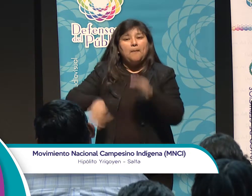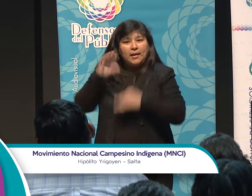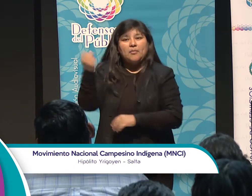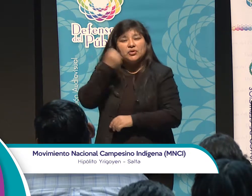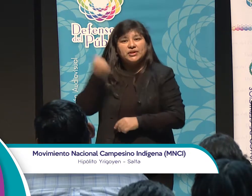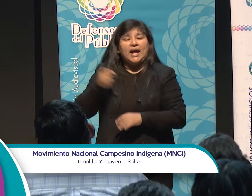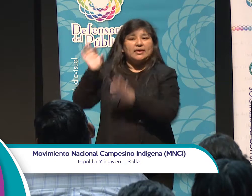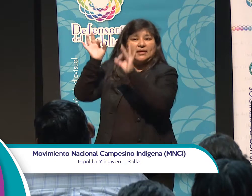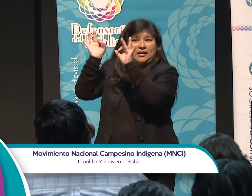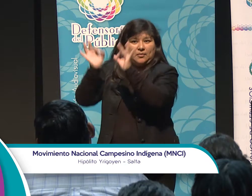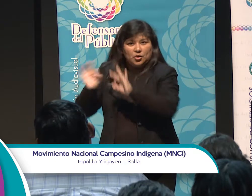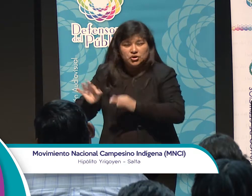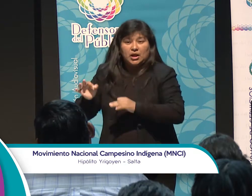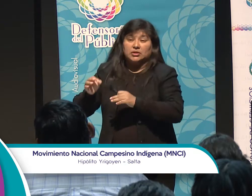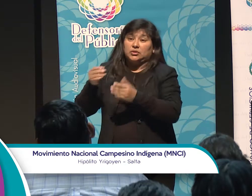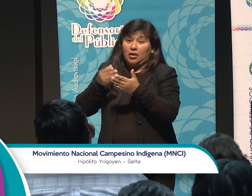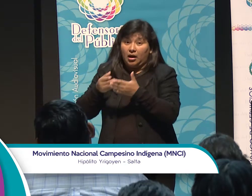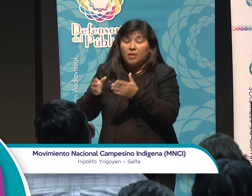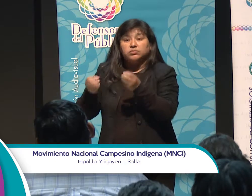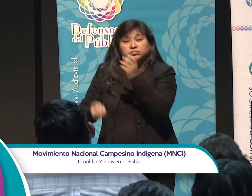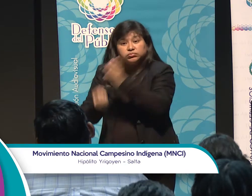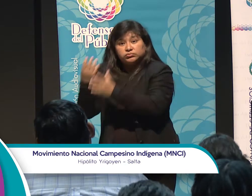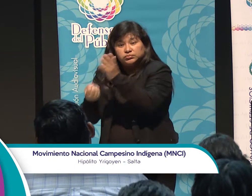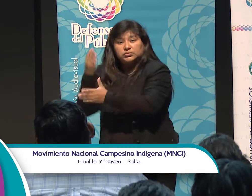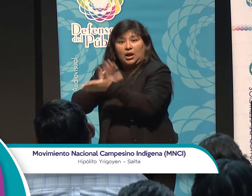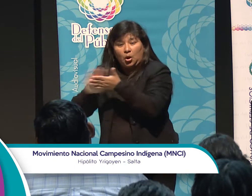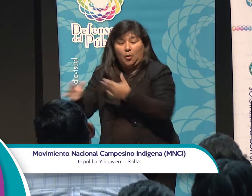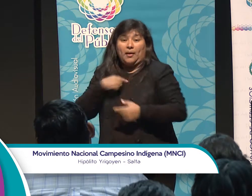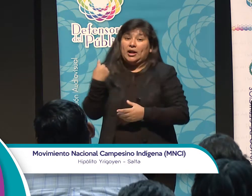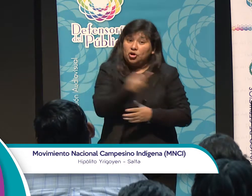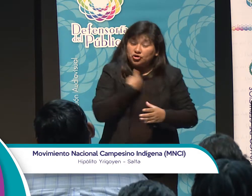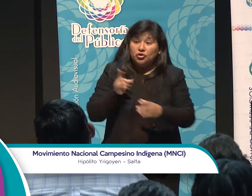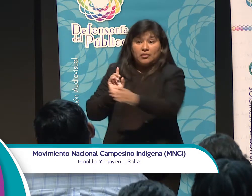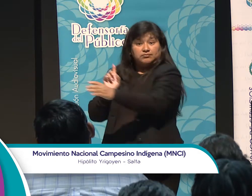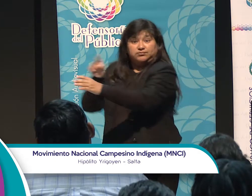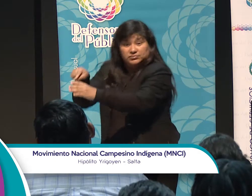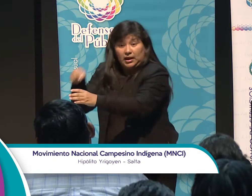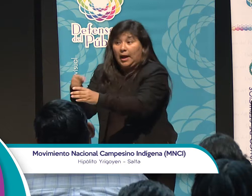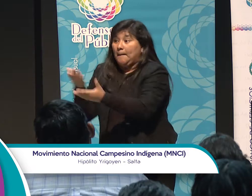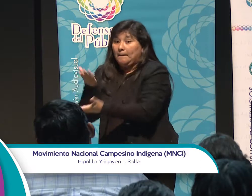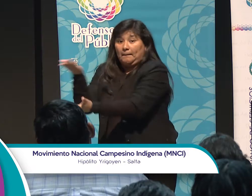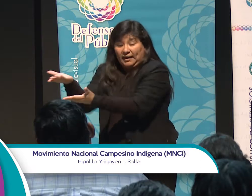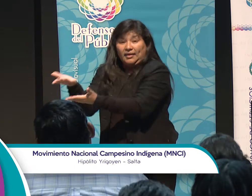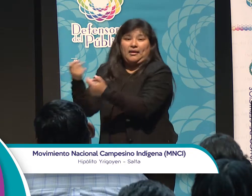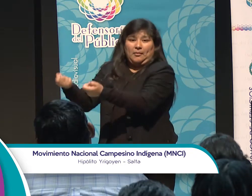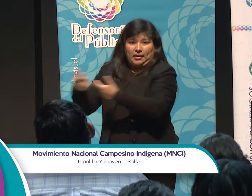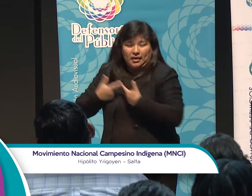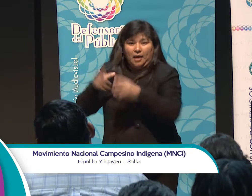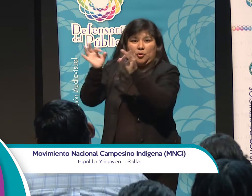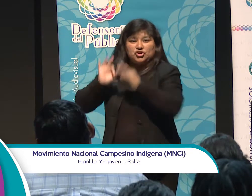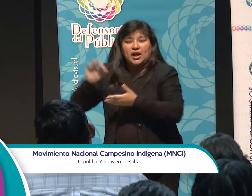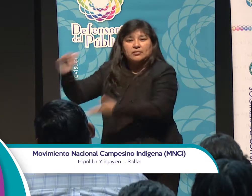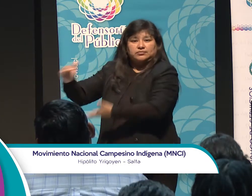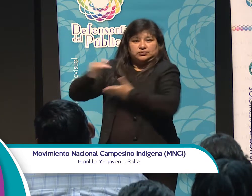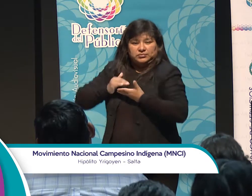nosotros desde las comunidades a los proyectos, a los financiamientos para los equipos